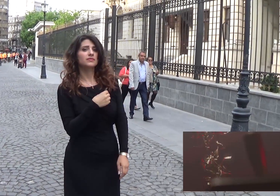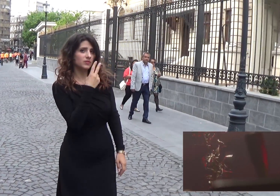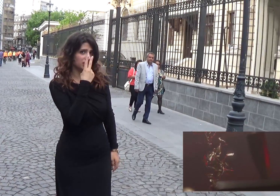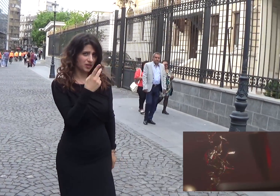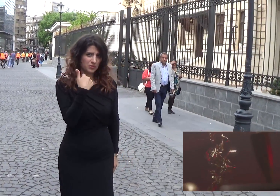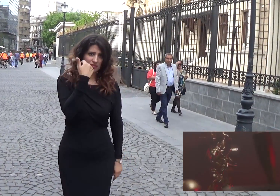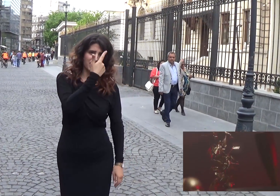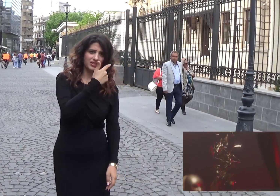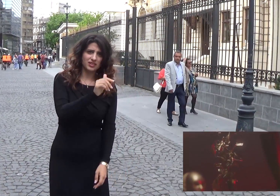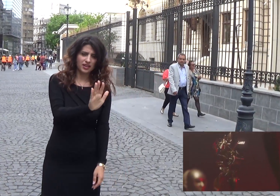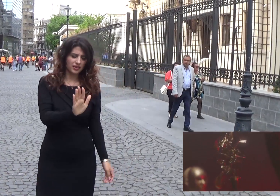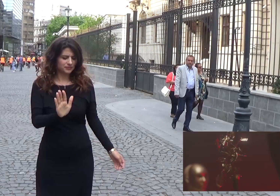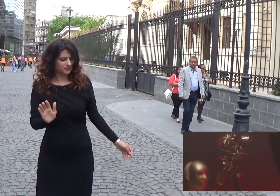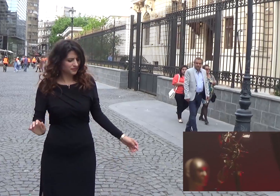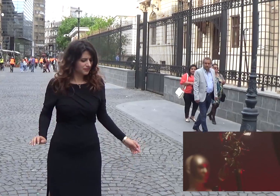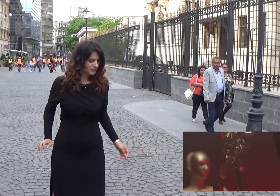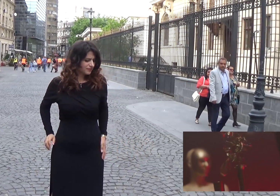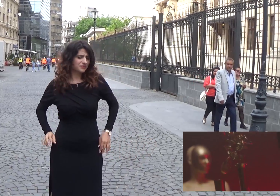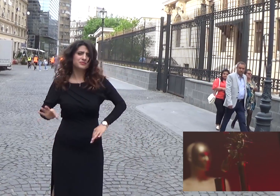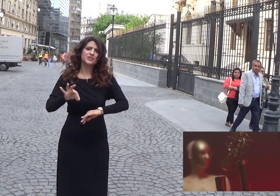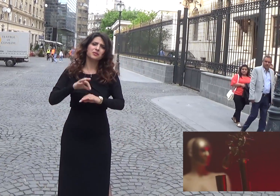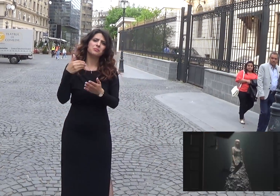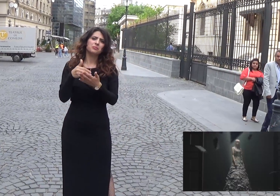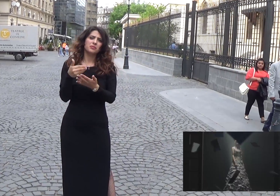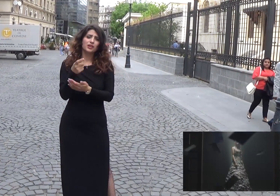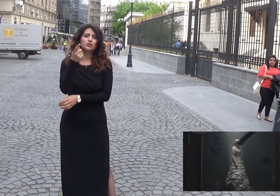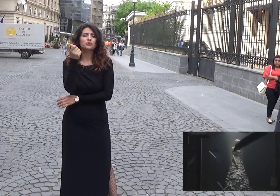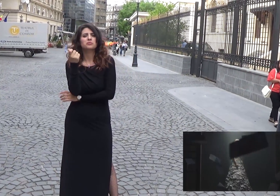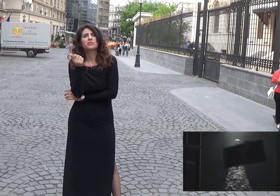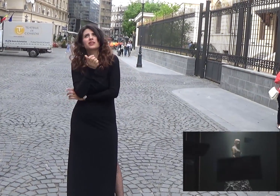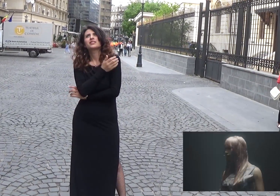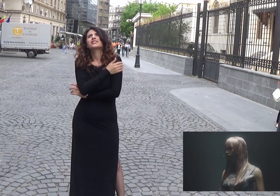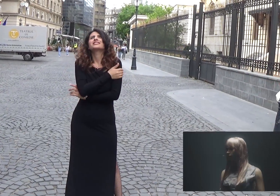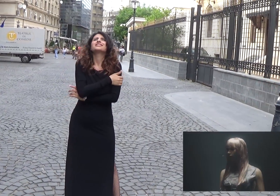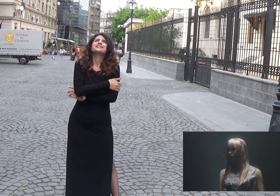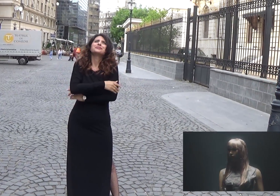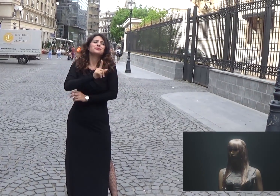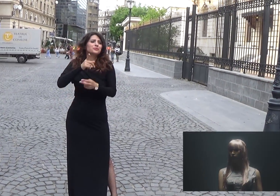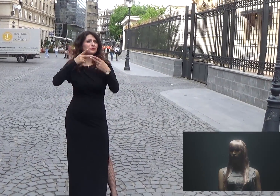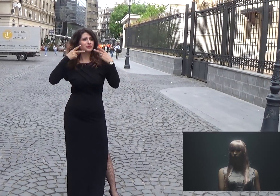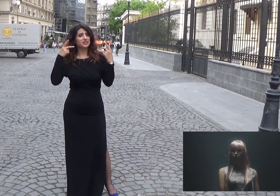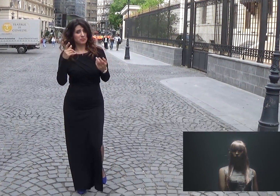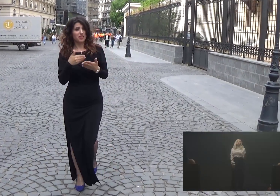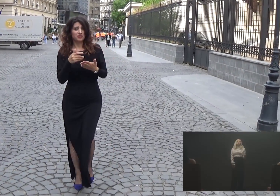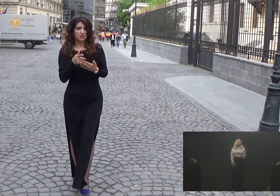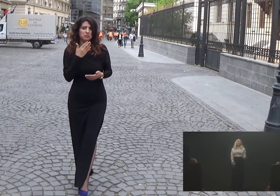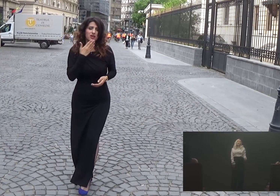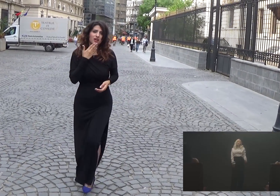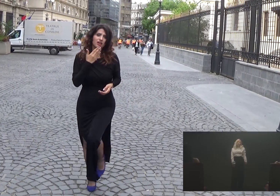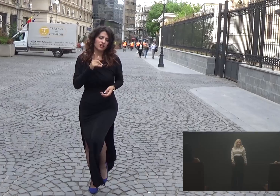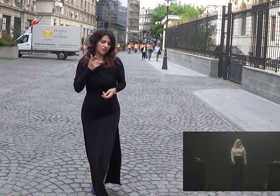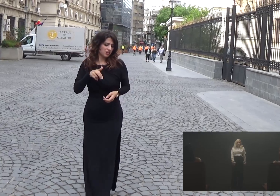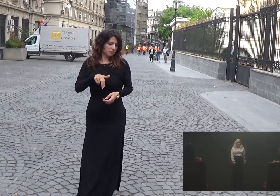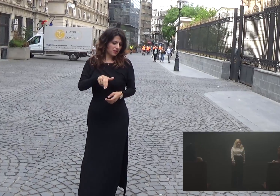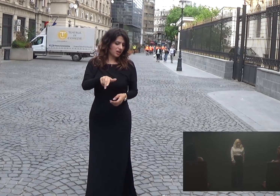Se vede pe fața ei, se mărită pentru lei, niciun zâmbet măcar, în